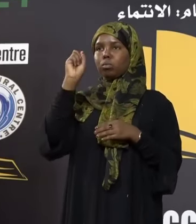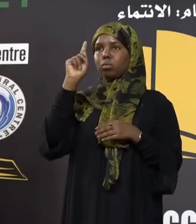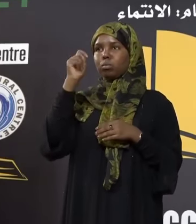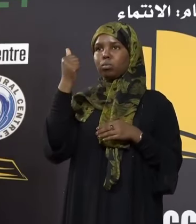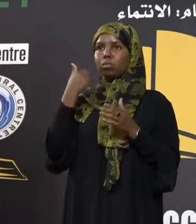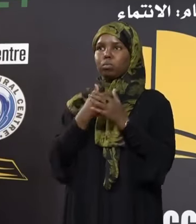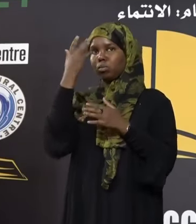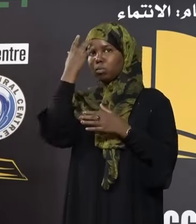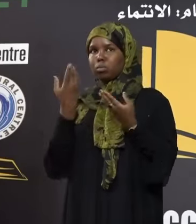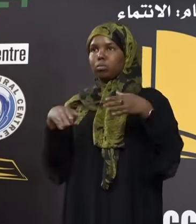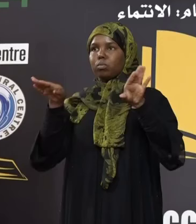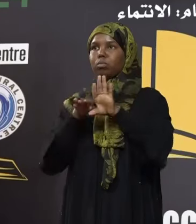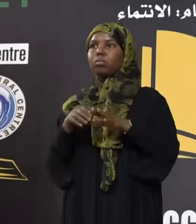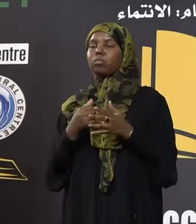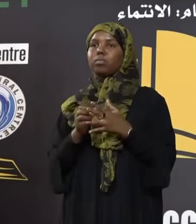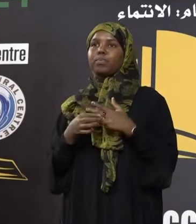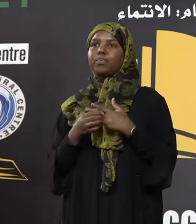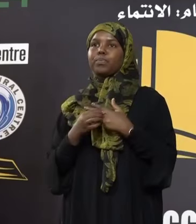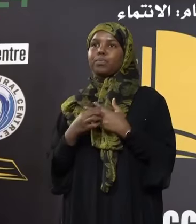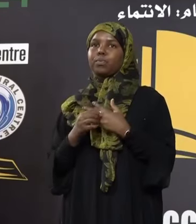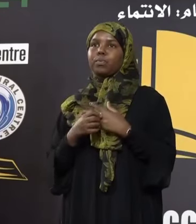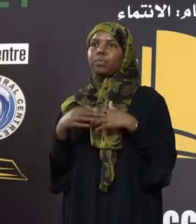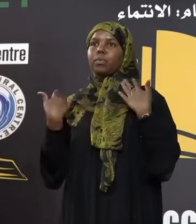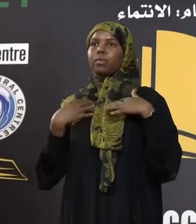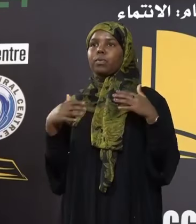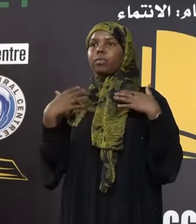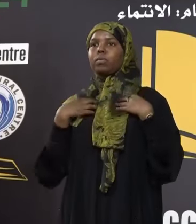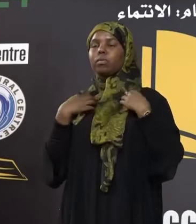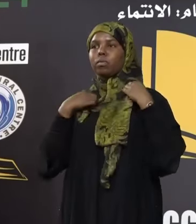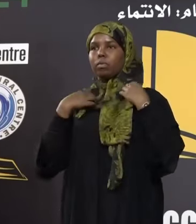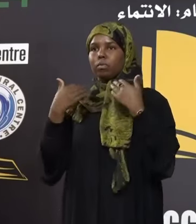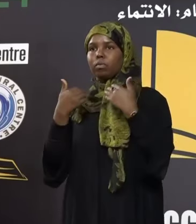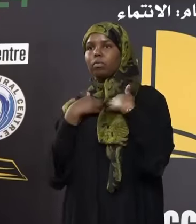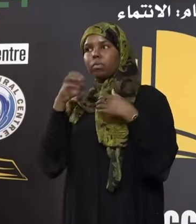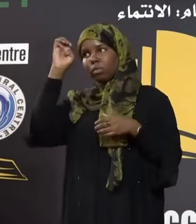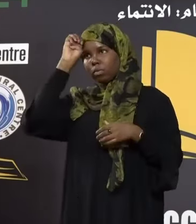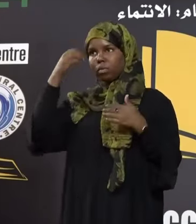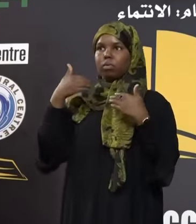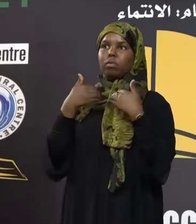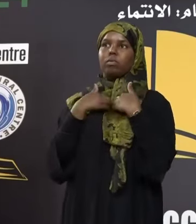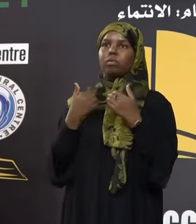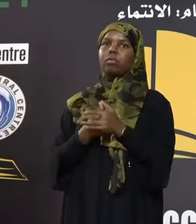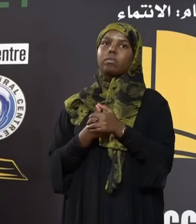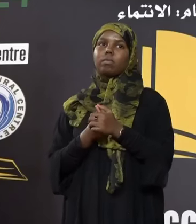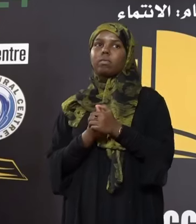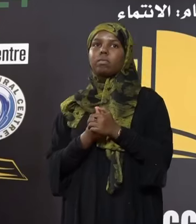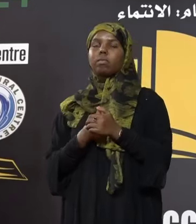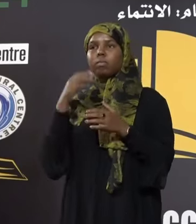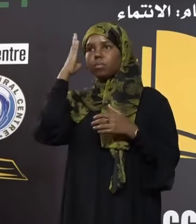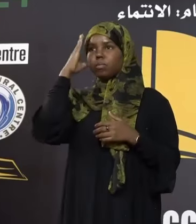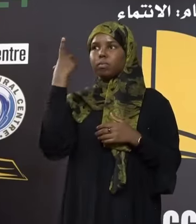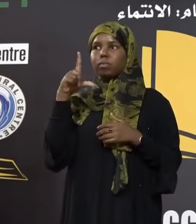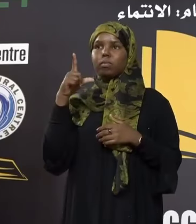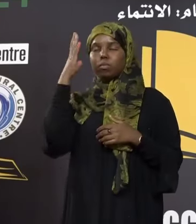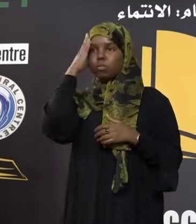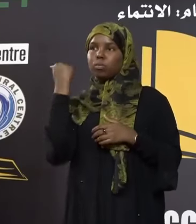waxaan leenahay annagu markaa dadweynaha sharafta leh aqoonteenna aynu soomaaliya